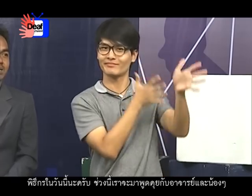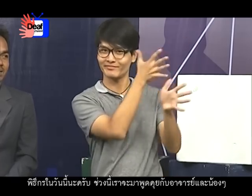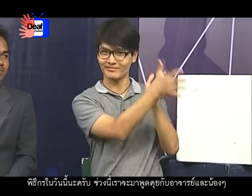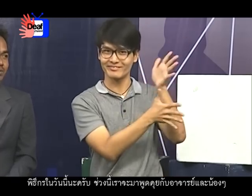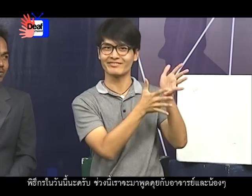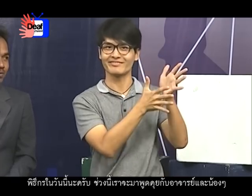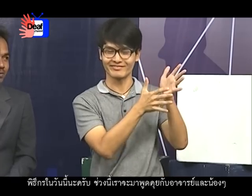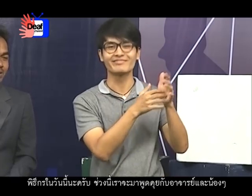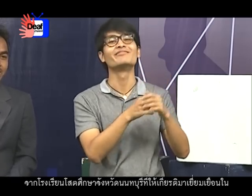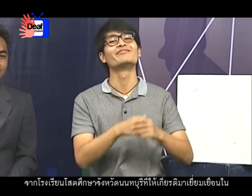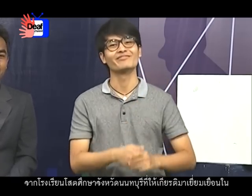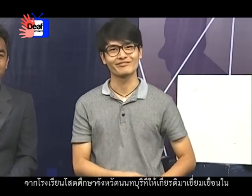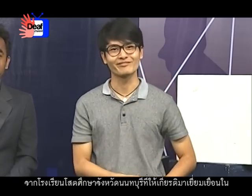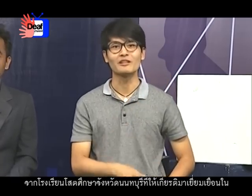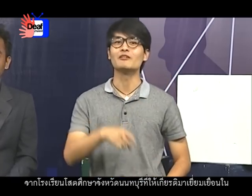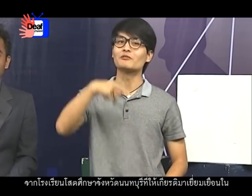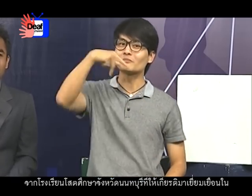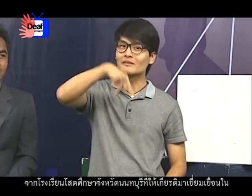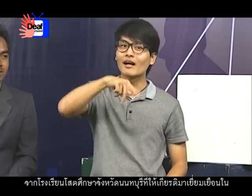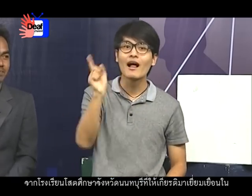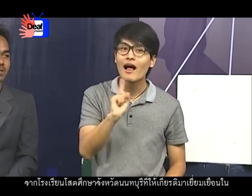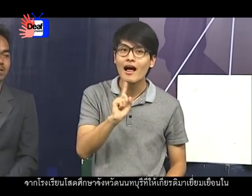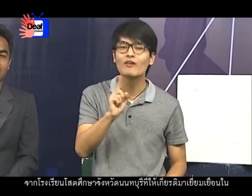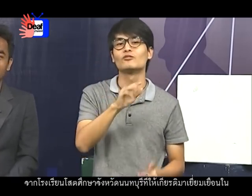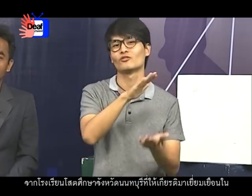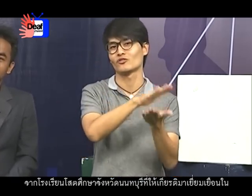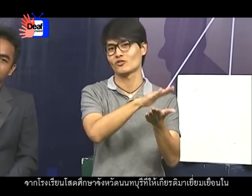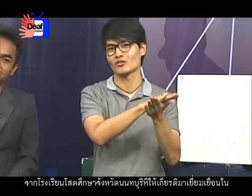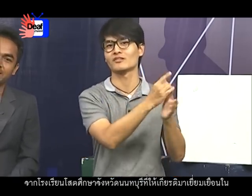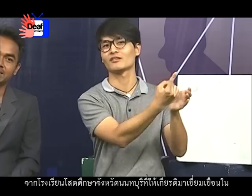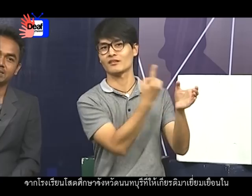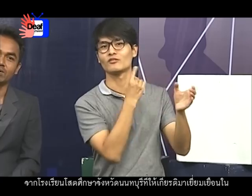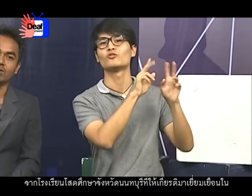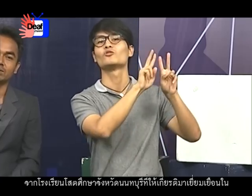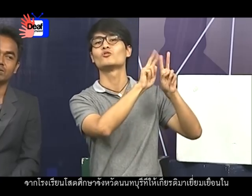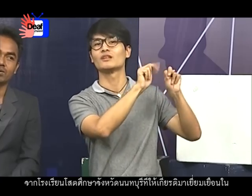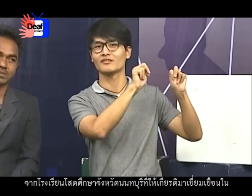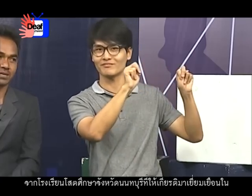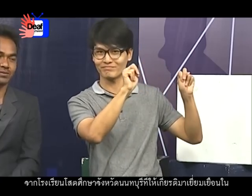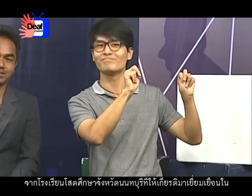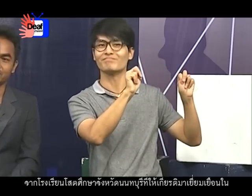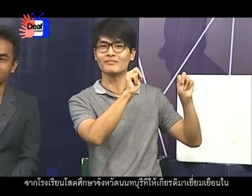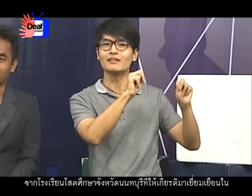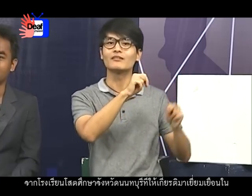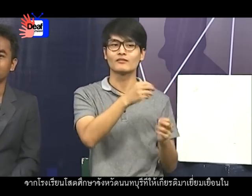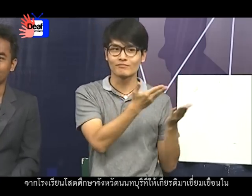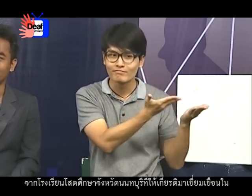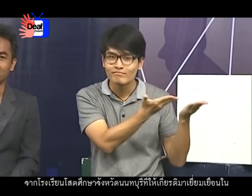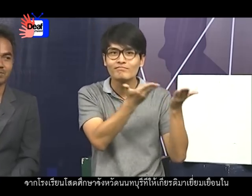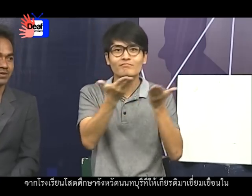มาพูดคุยกับอาจารย์แล้วก็น้องๆ นะครับจากโรงเรียนโสดศึกษาจังหวัดนนทบุรีนะครับที่วันนี้ให้เกียรติมาเยี่ยมเยือนในรายการ